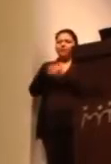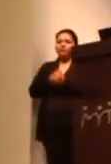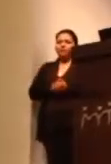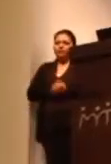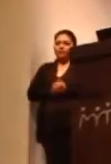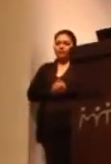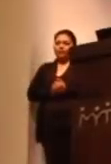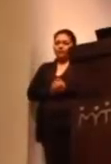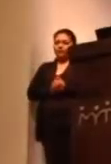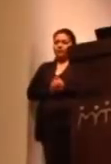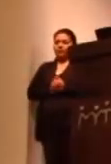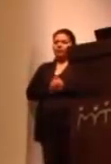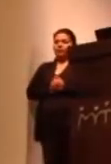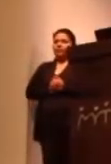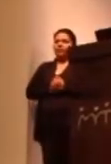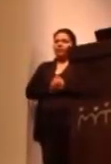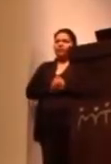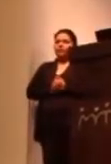enorme.